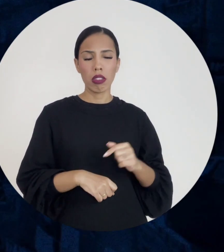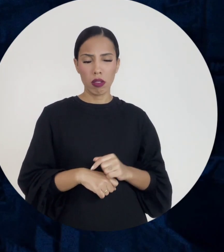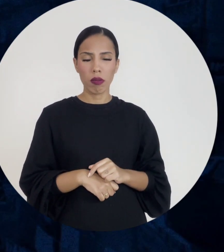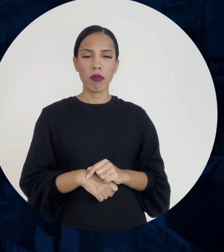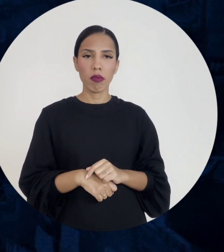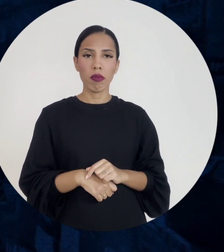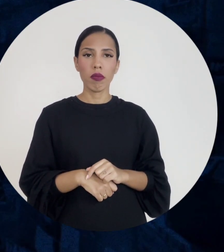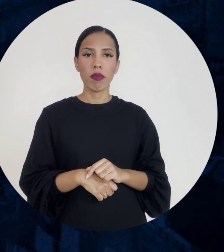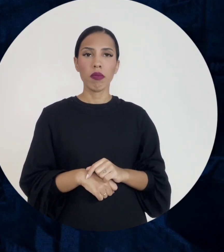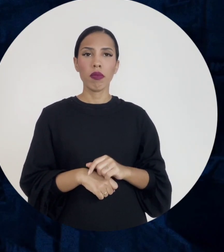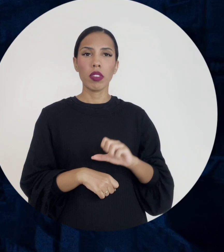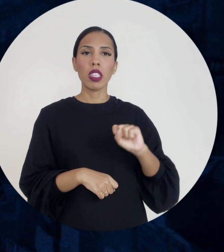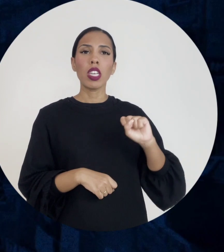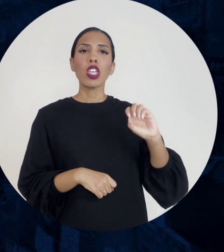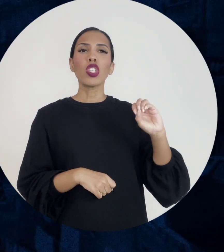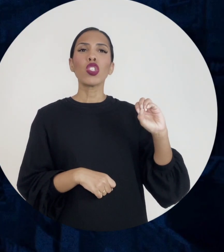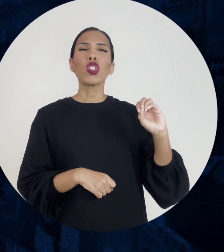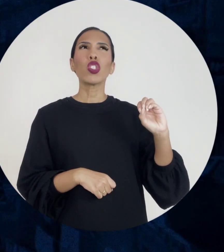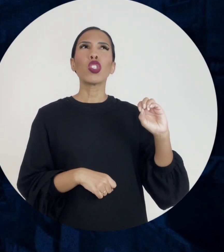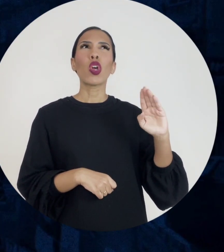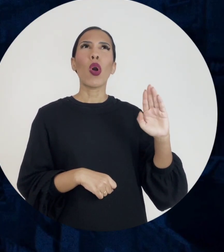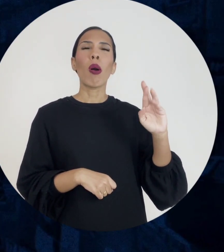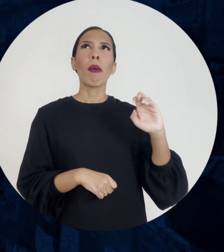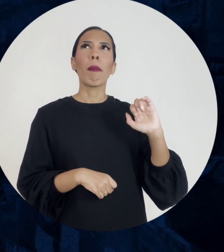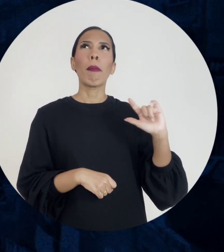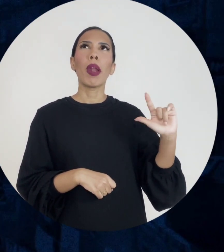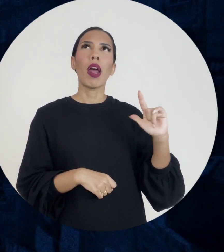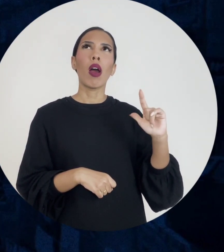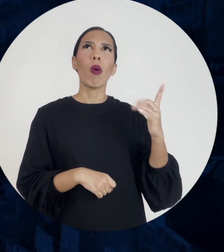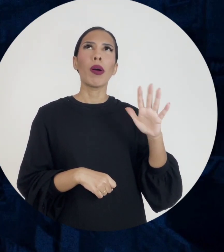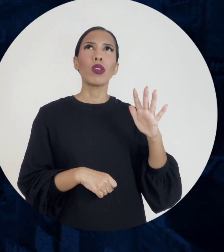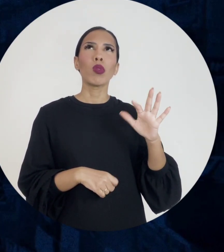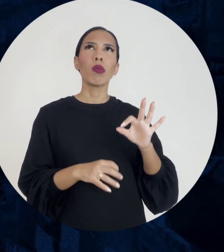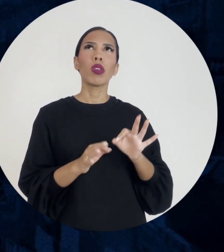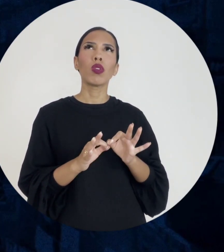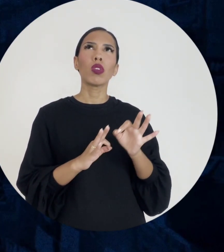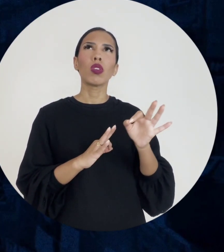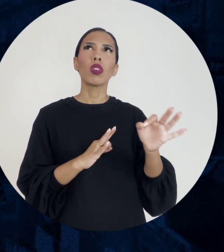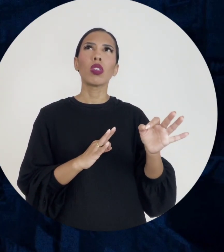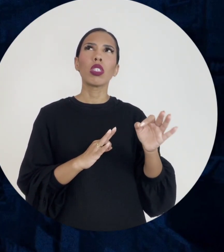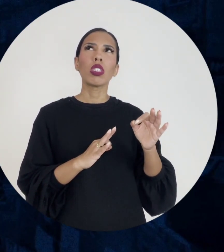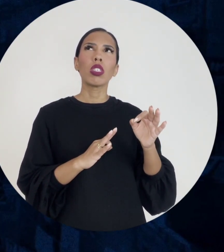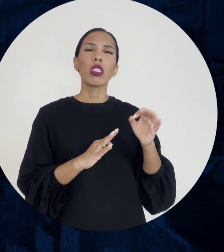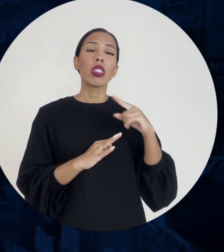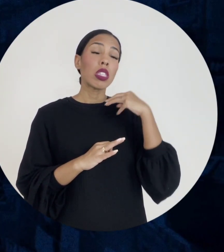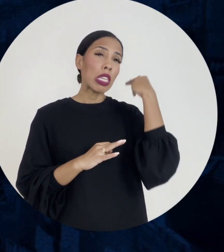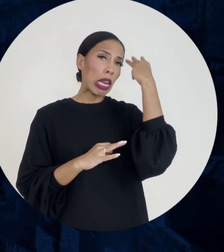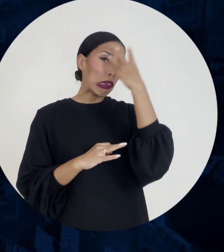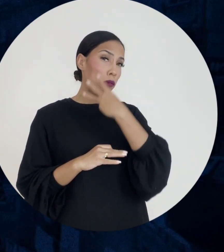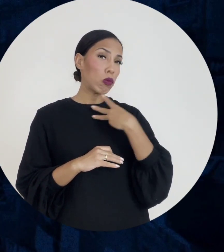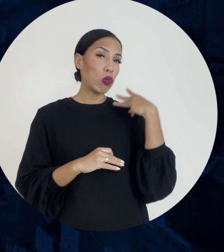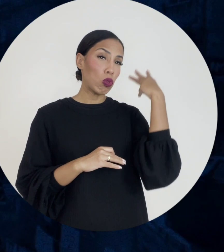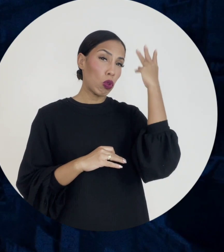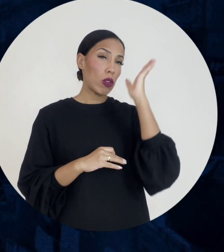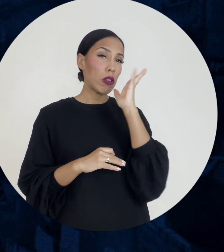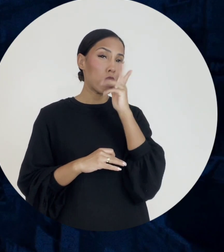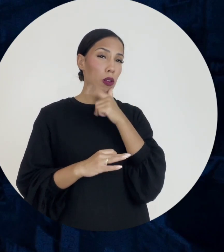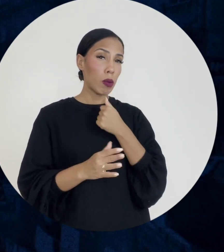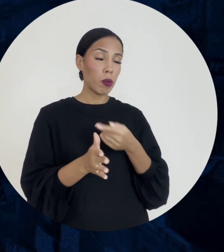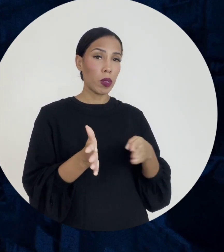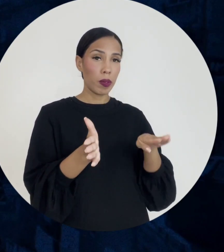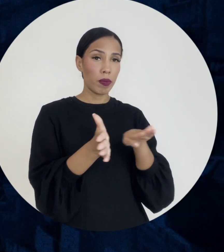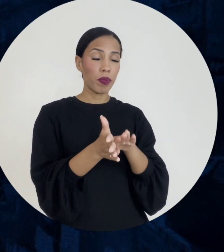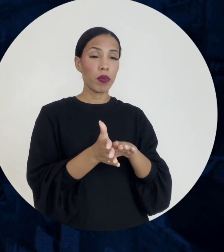E de Sobral para lá, eu acho que são umas 3 horas de viagem, né? Então, assim, fui nascida e criada